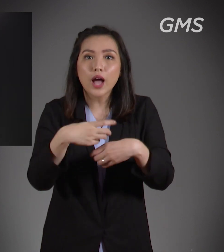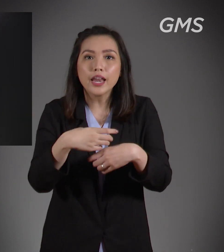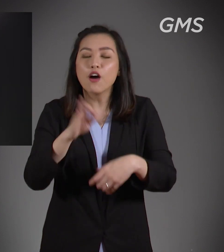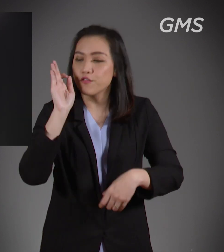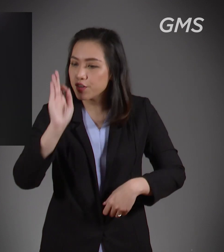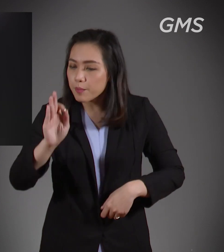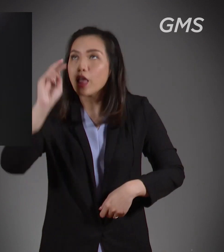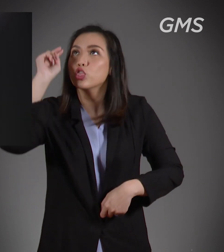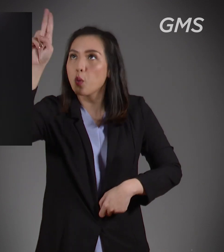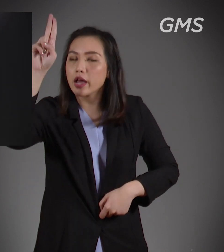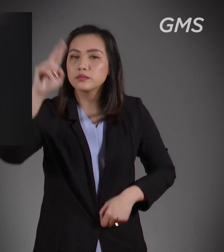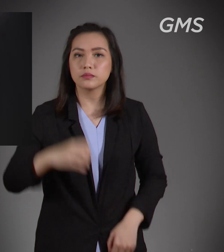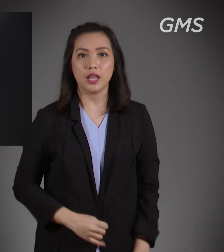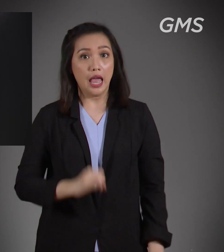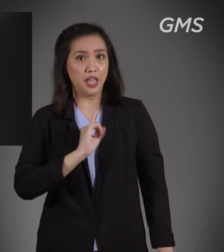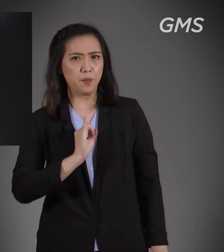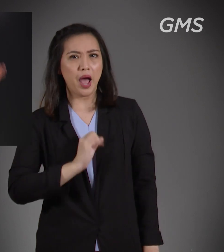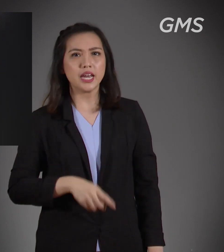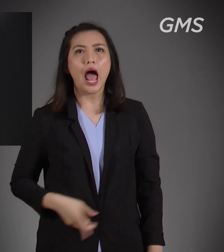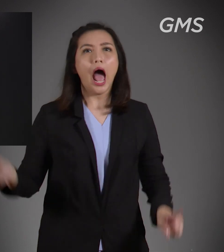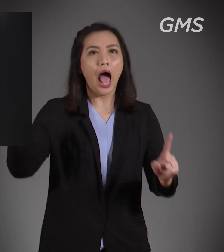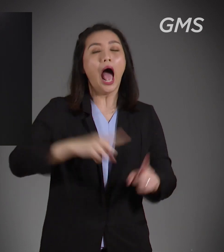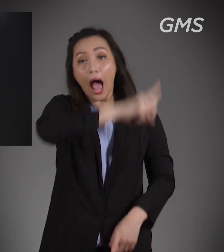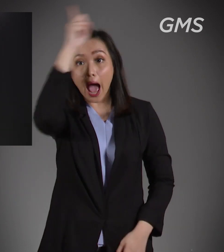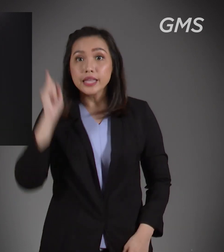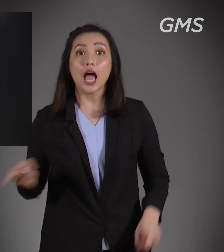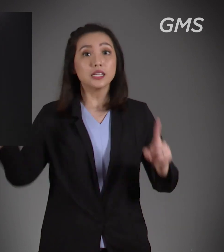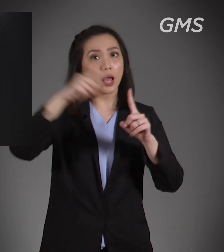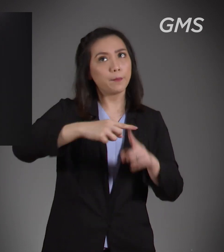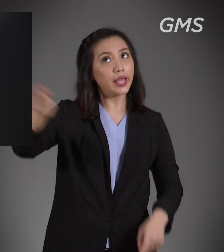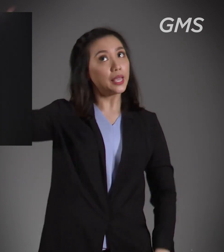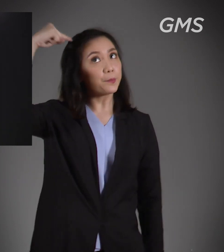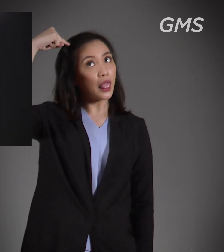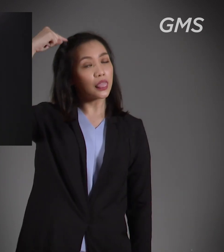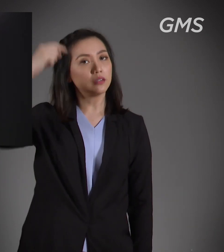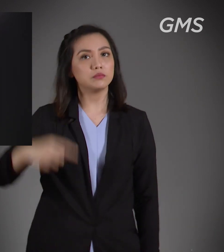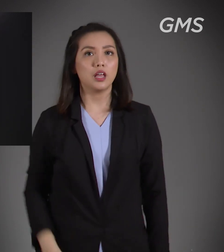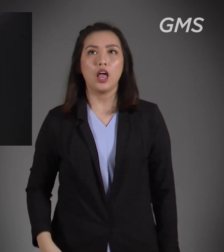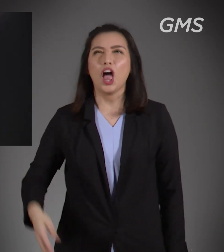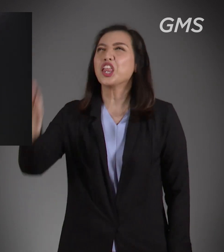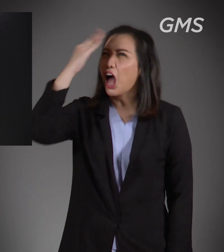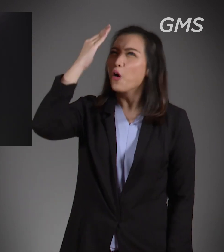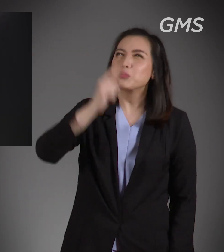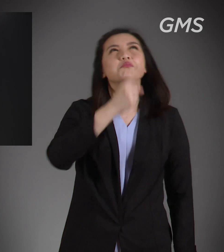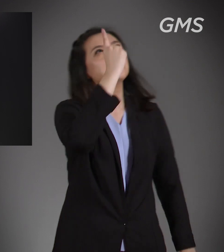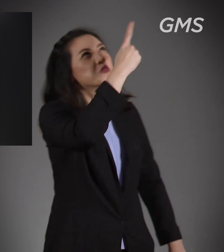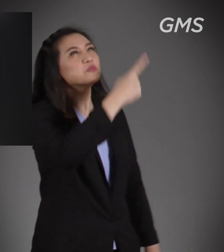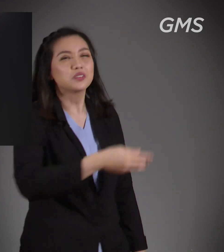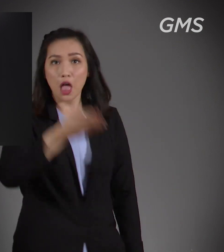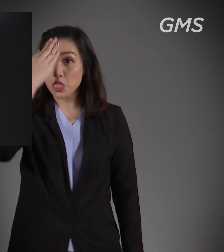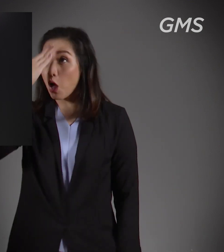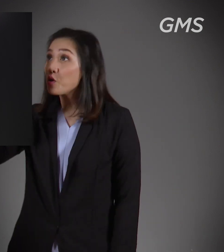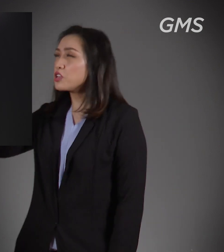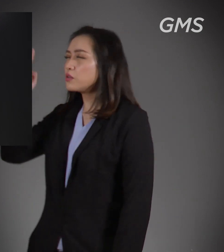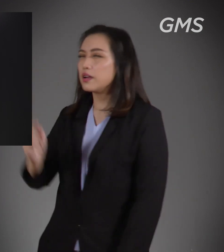Dia itu imannya hanya sampai pengetahuan. Ya sejarah tahu papanya gimana, opanya gimana. Tapi dia tidak